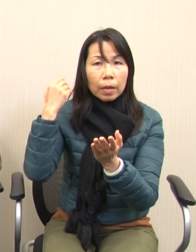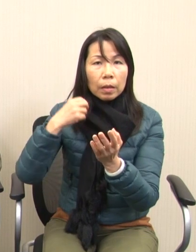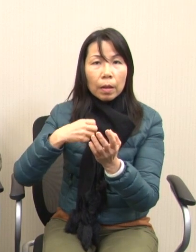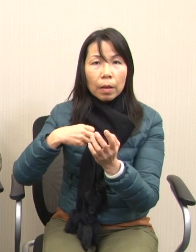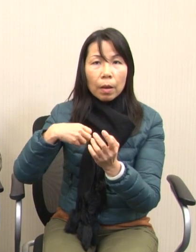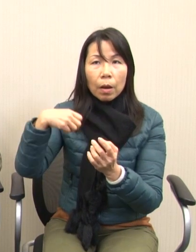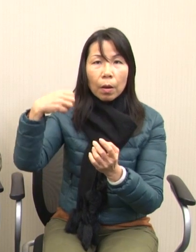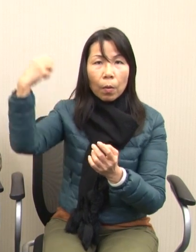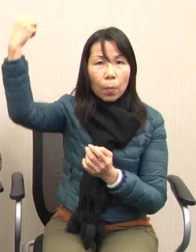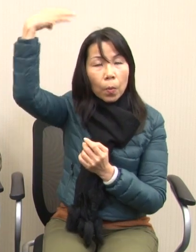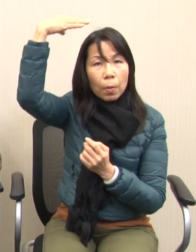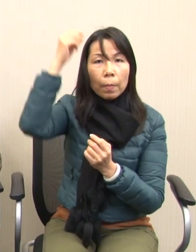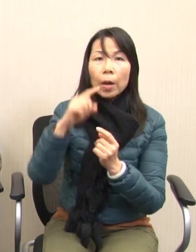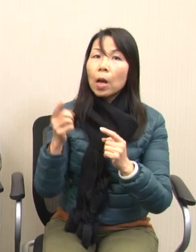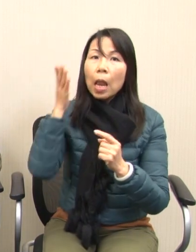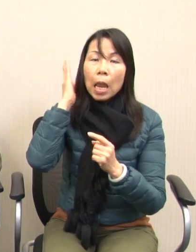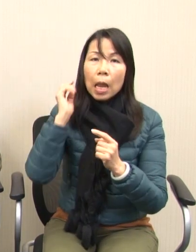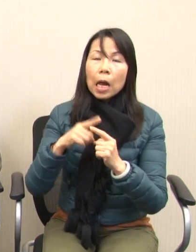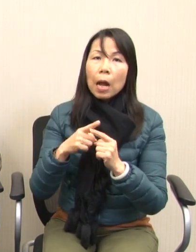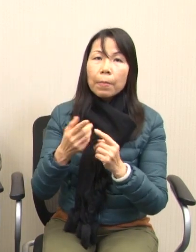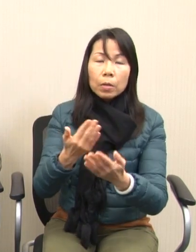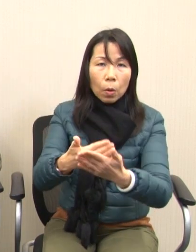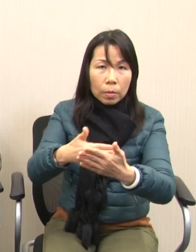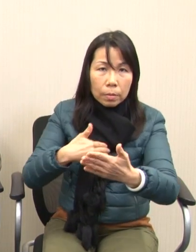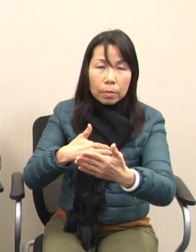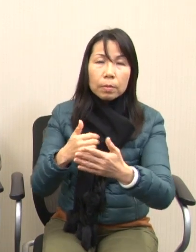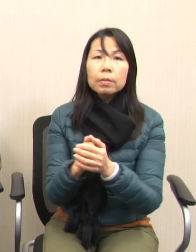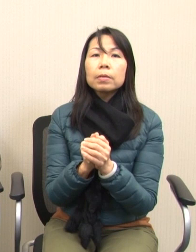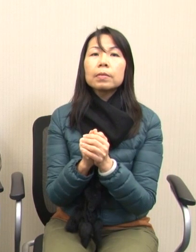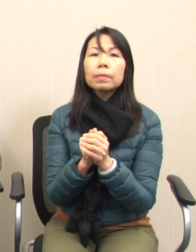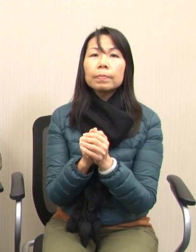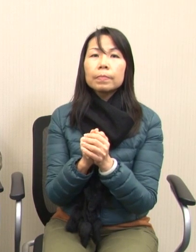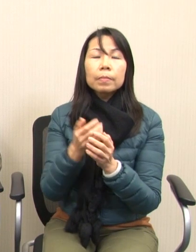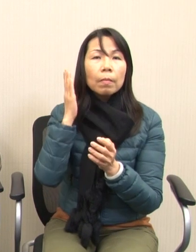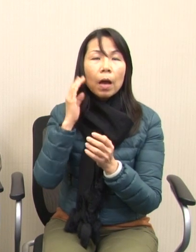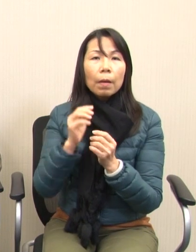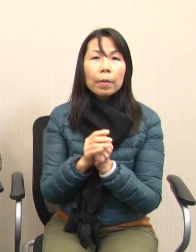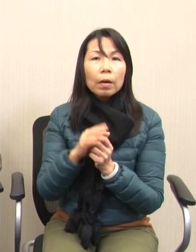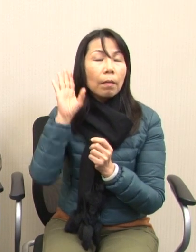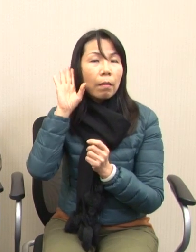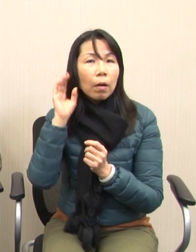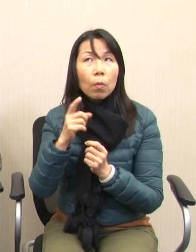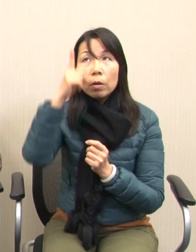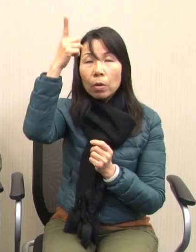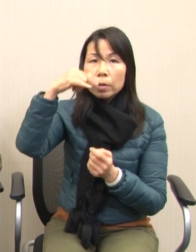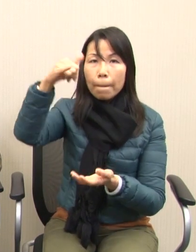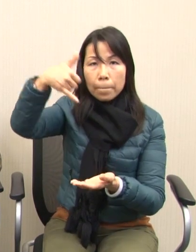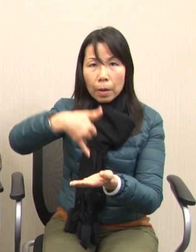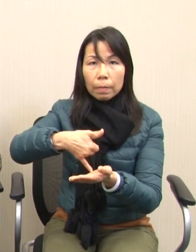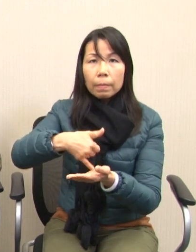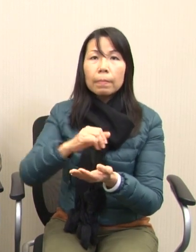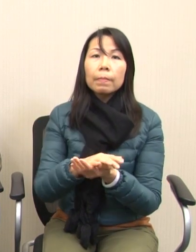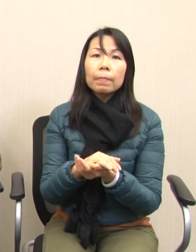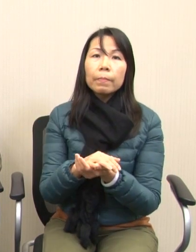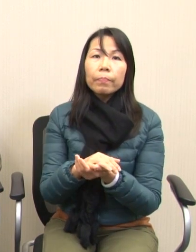啦。咁摩西咧就係話上帝聽講係上帝叫佢落嚟，即係叫